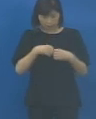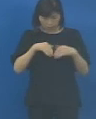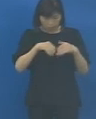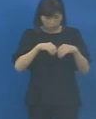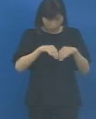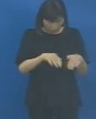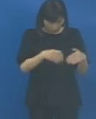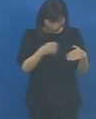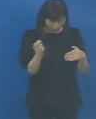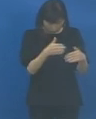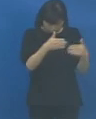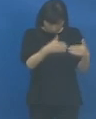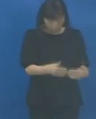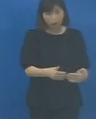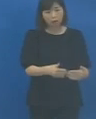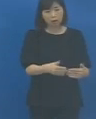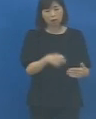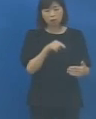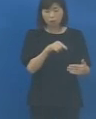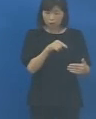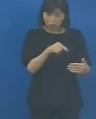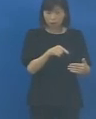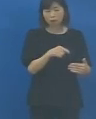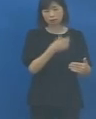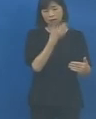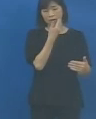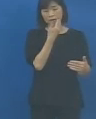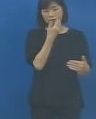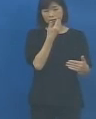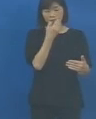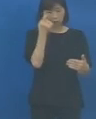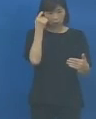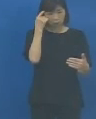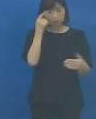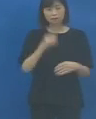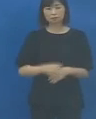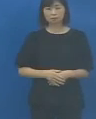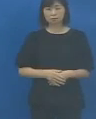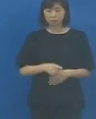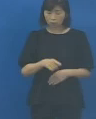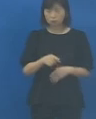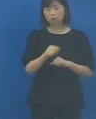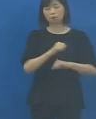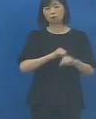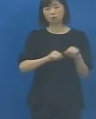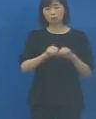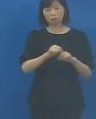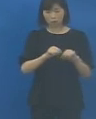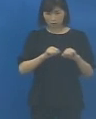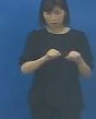ることに一つの重点があるべきだと考えてますし、そういう行動を取っていきたい